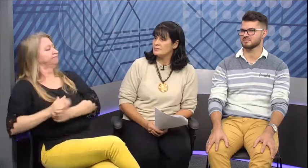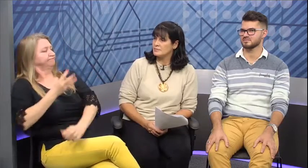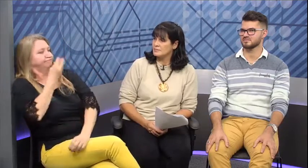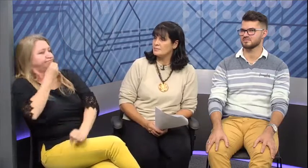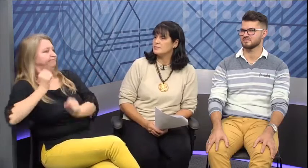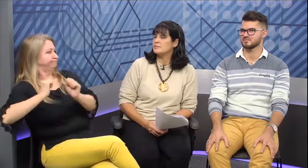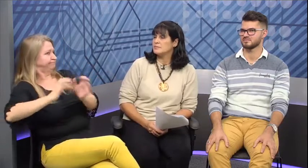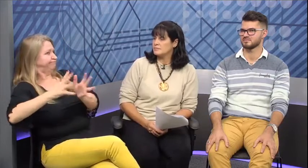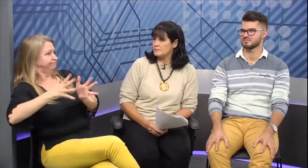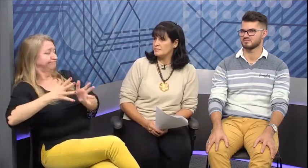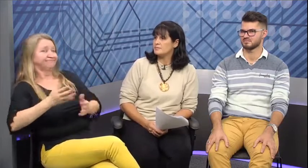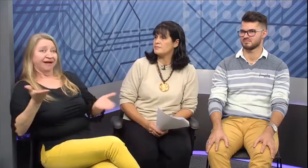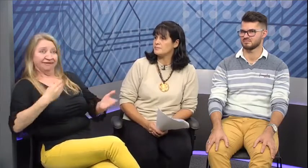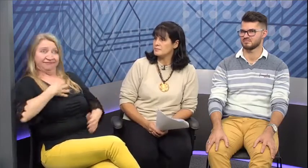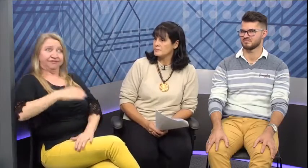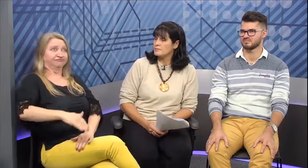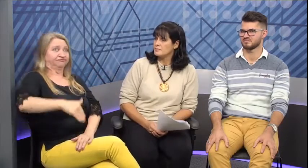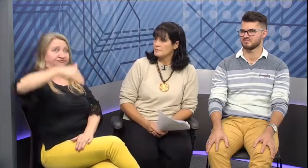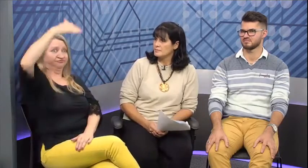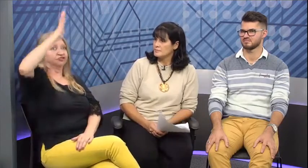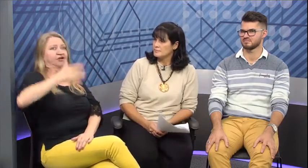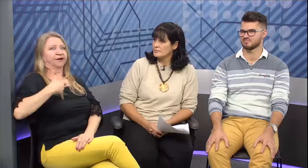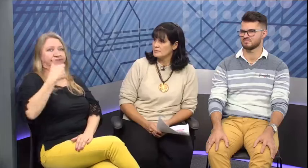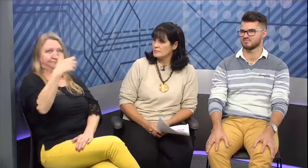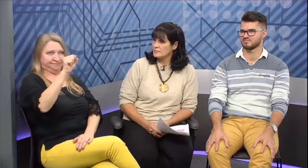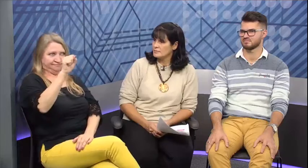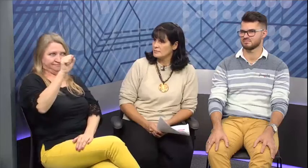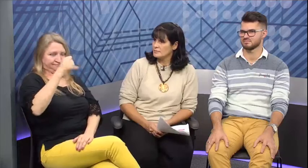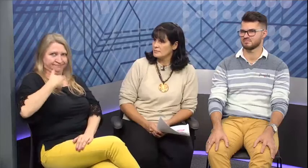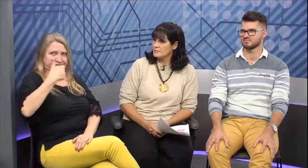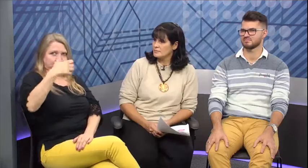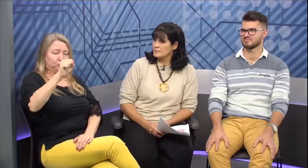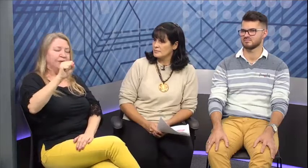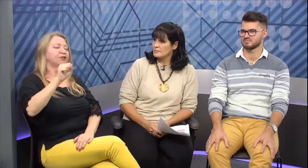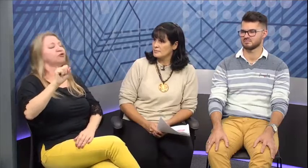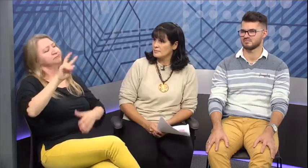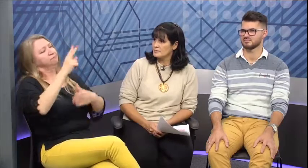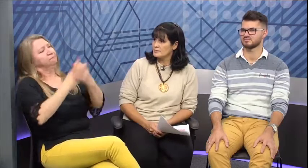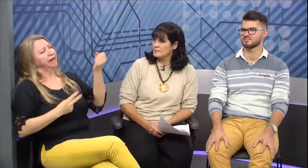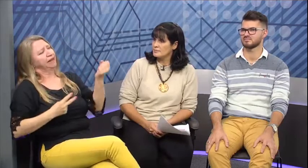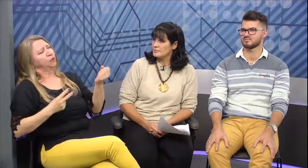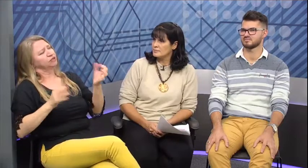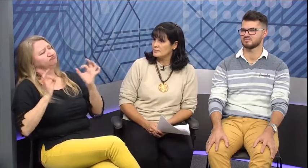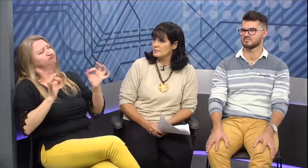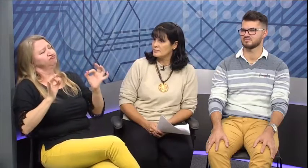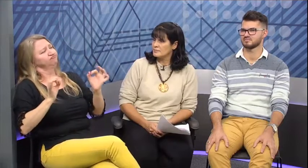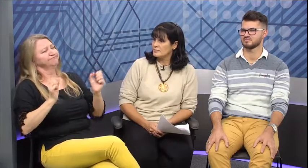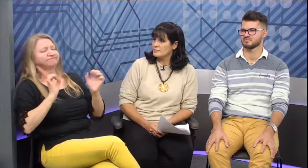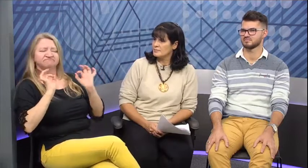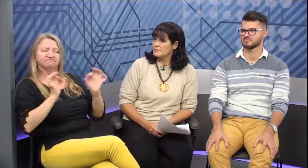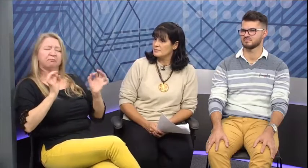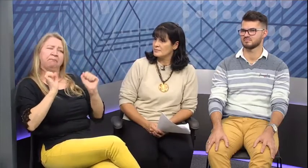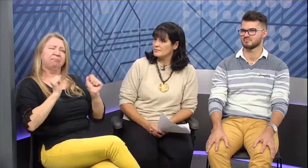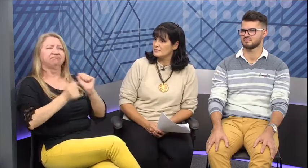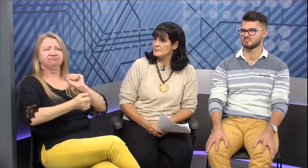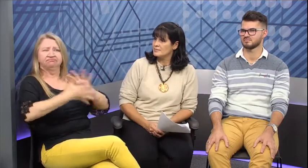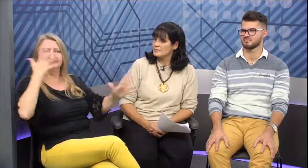línguas, bimodal, mas meu esposo sempre somente a língua de sinais. Hoje, meu filho já tem 18 anos e ele é bilíngue,